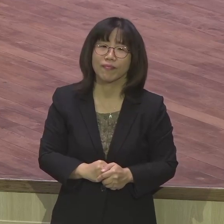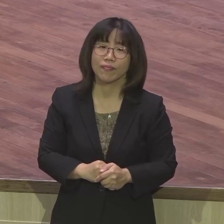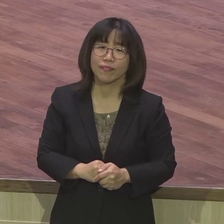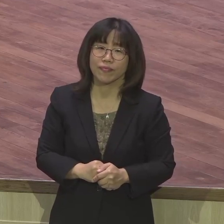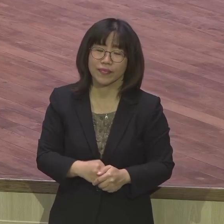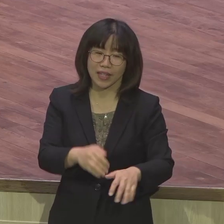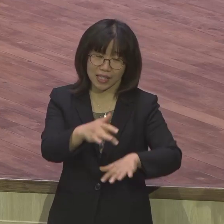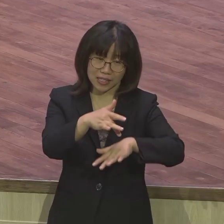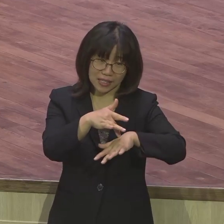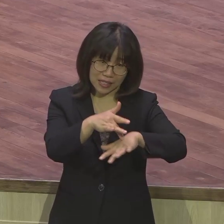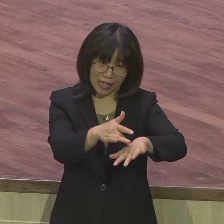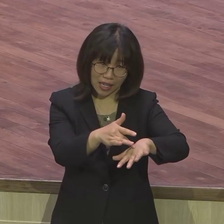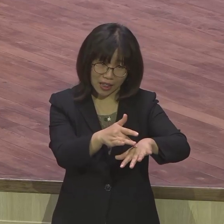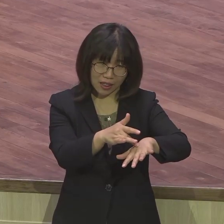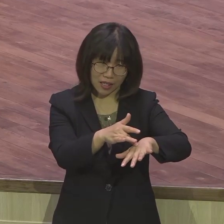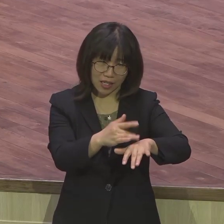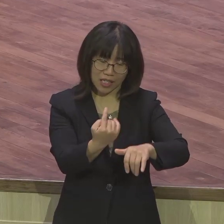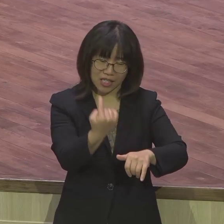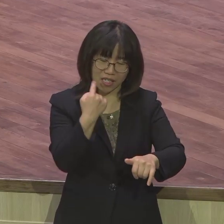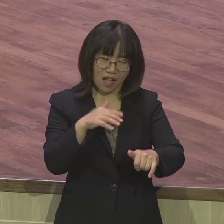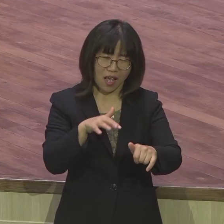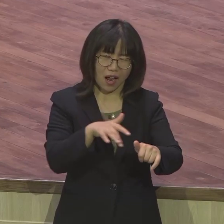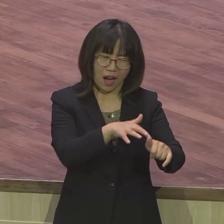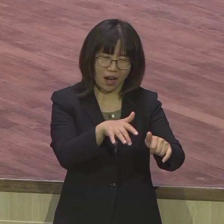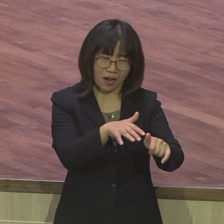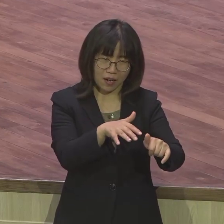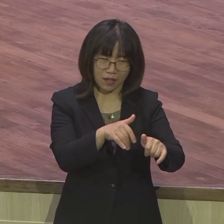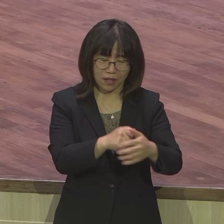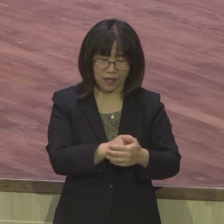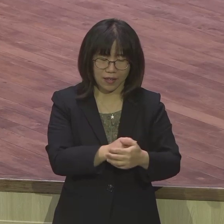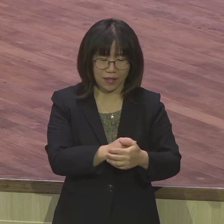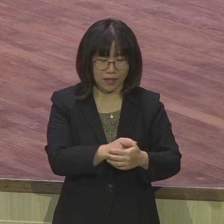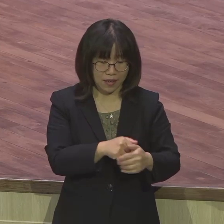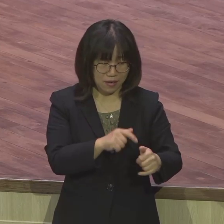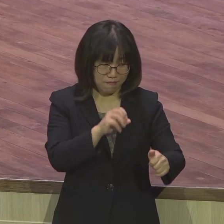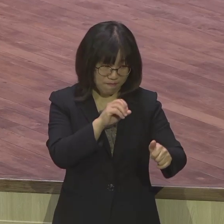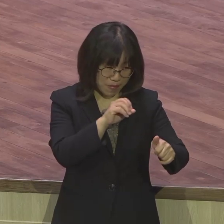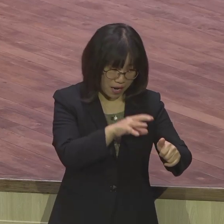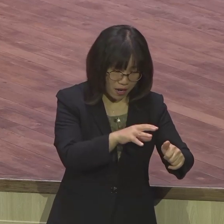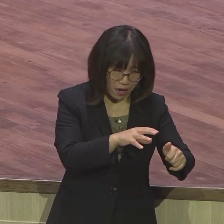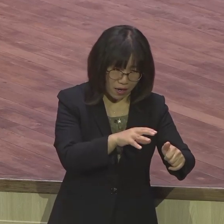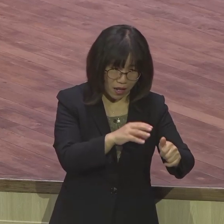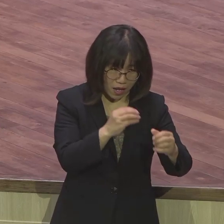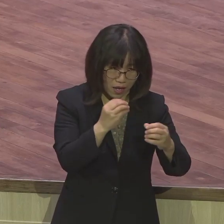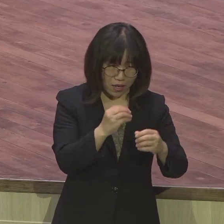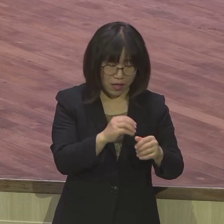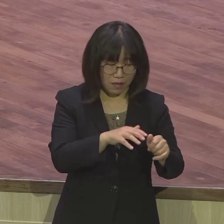이 사단이라는 정체는 분명한데 희미해가지고 먹으면 죽는다.